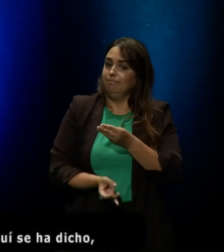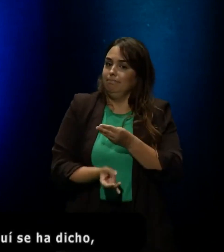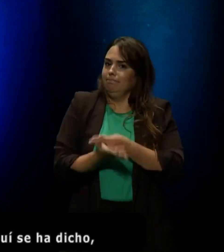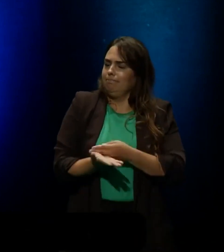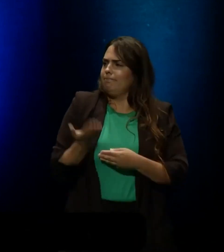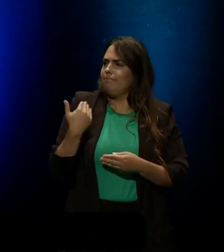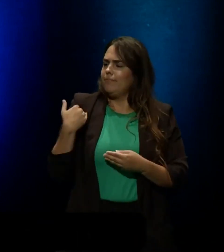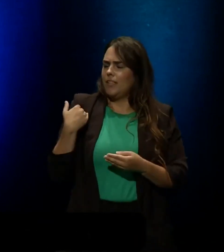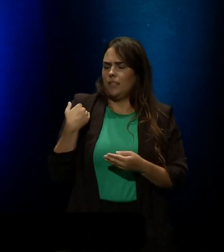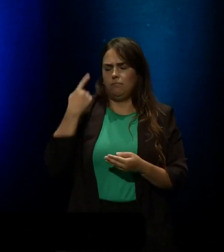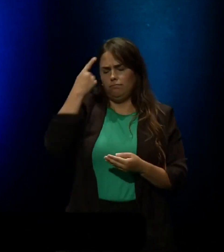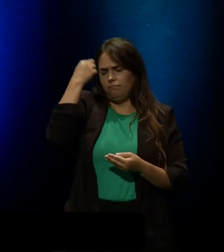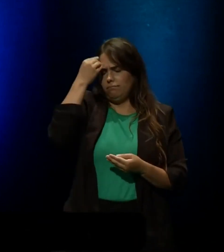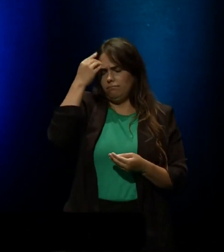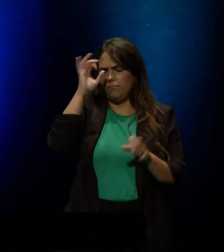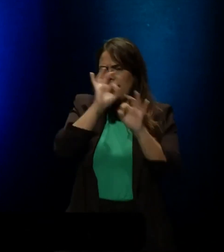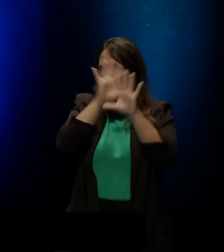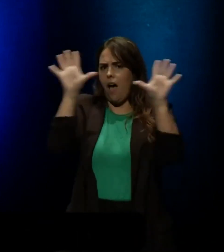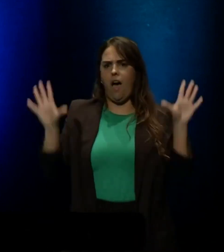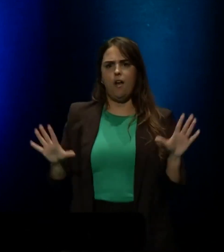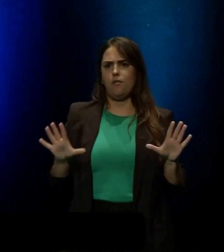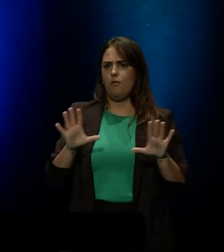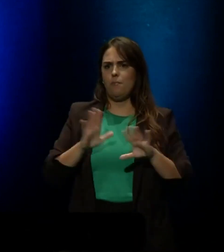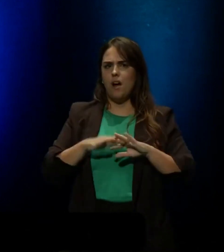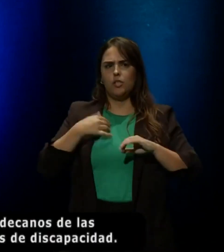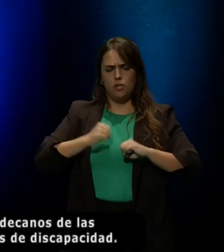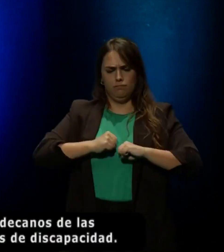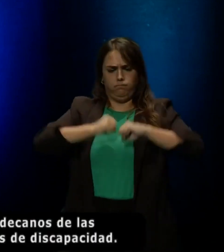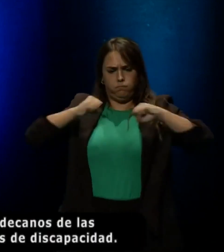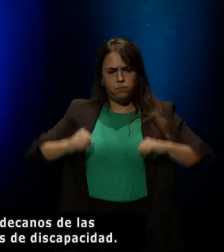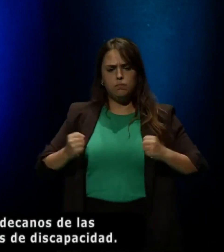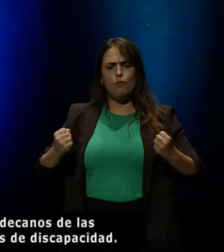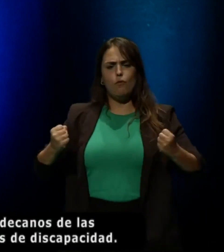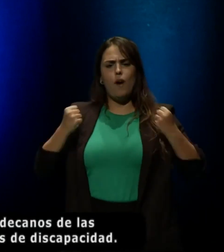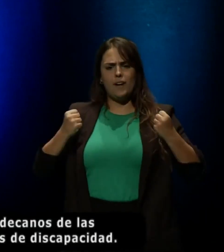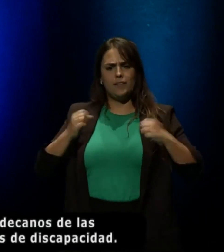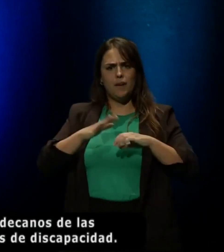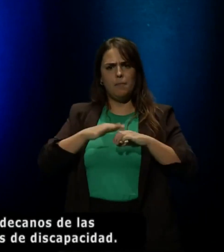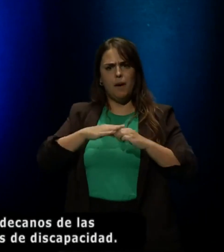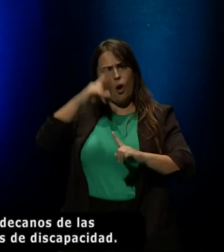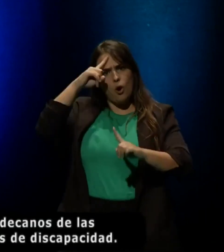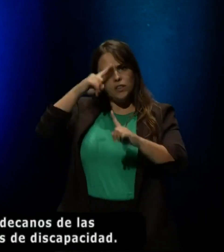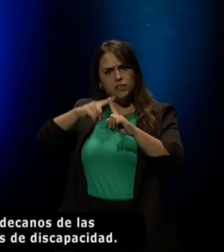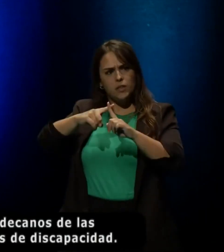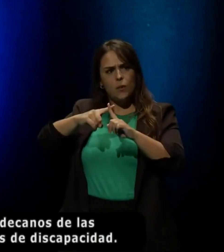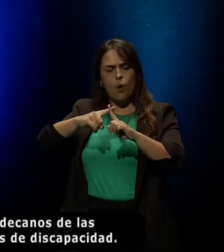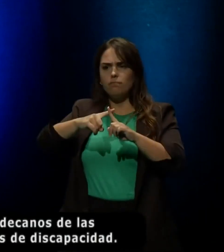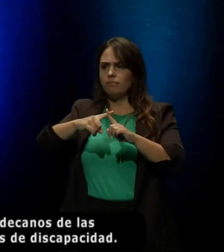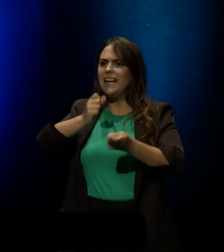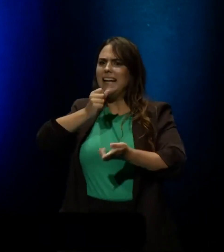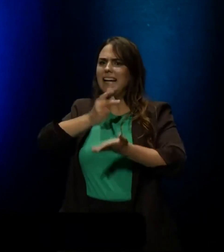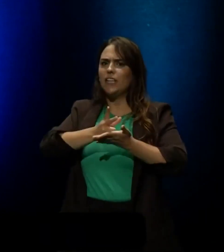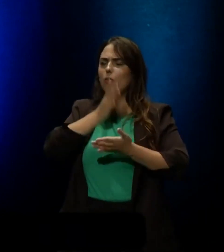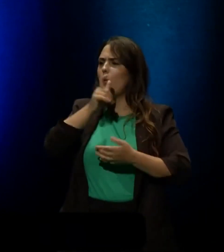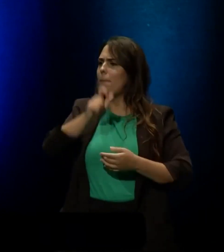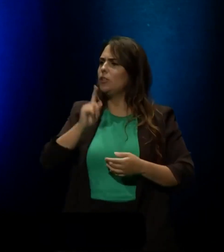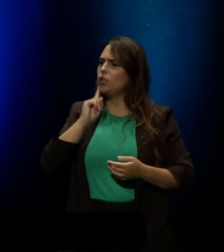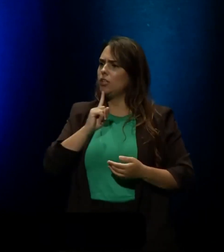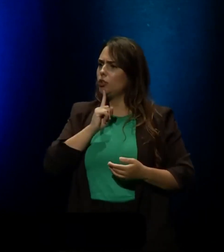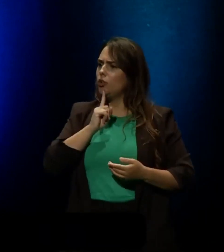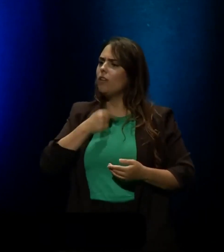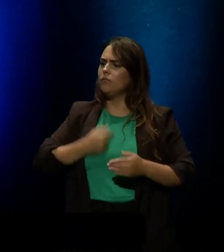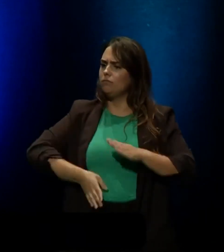la clara idea de haceros fuertes y uniros para afrontar los desafíos que como personas sordas